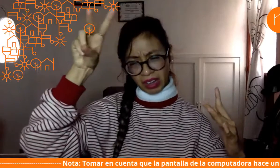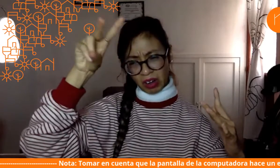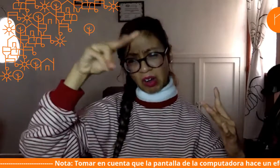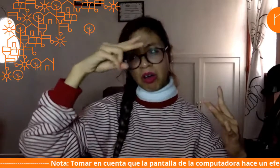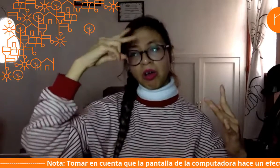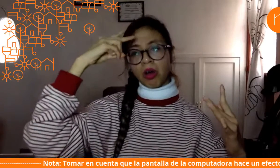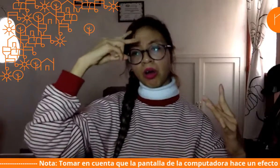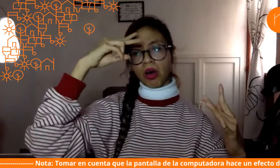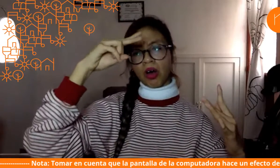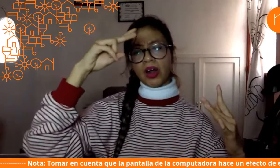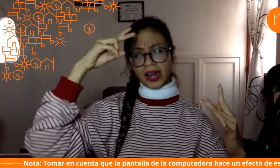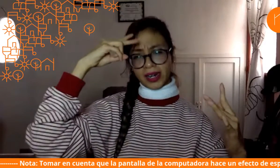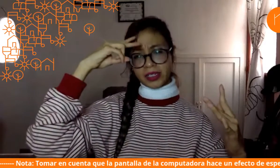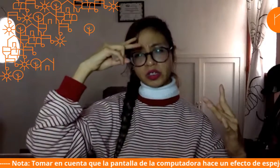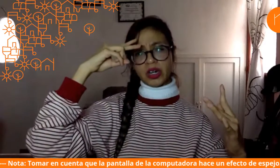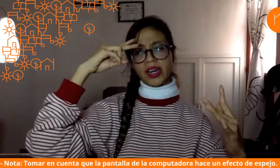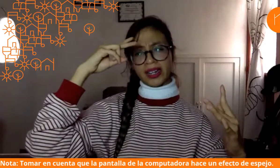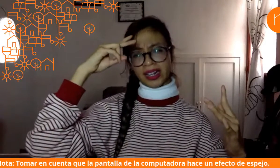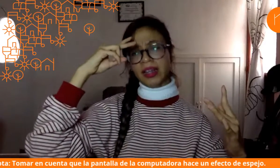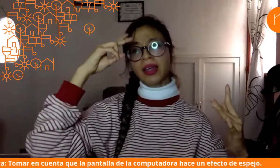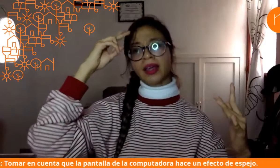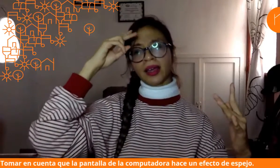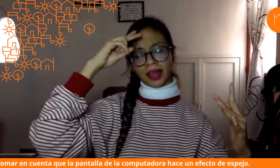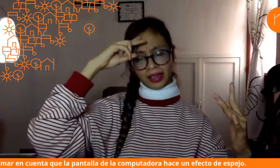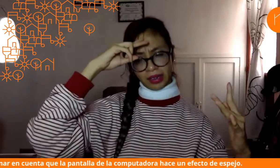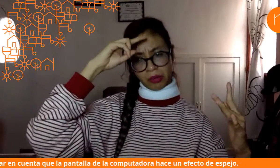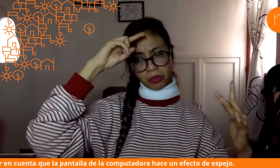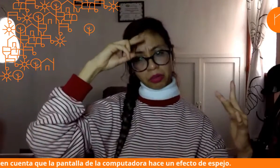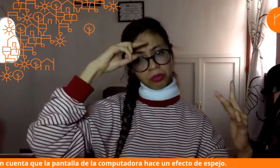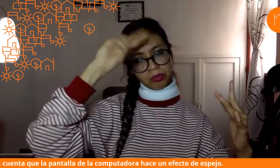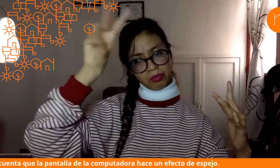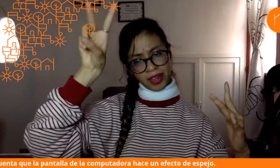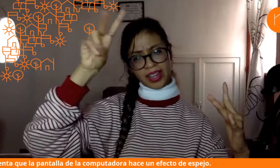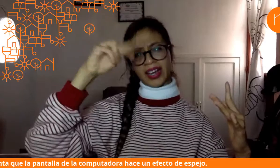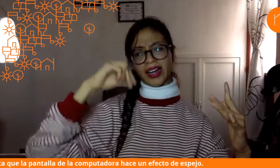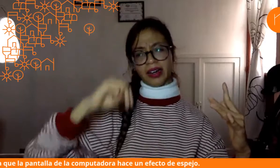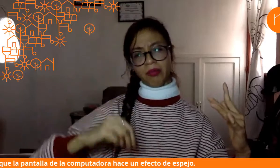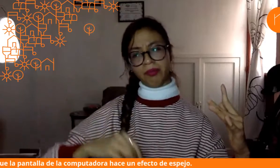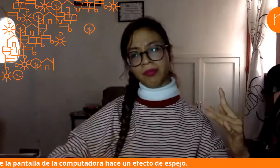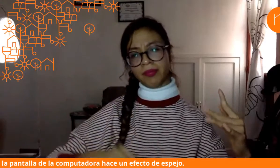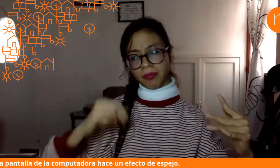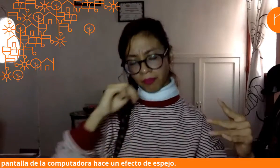México o la nacionalidad que tenemos, mexicana.